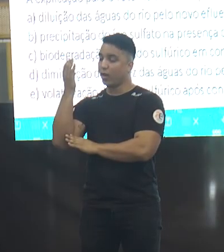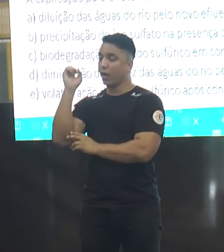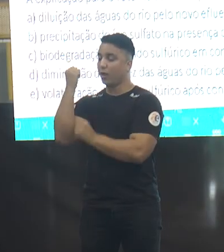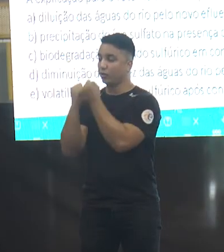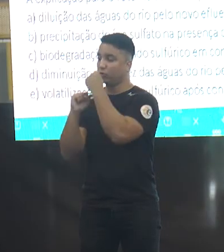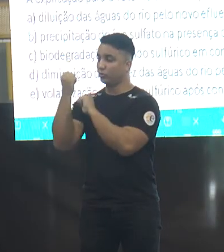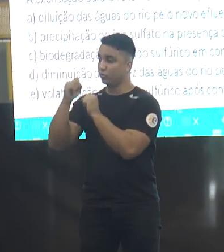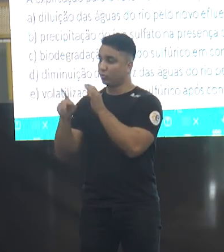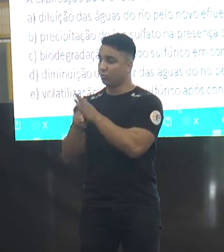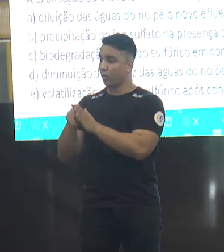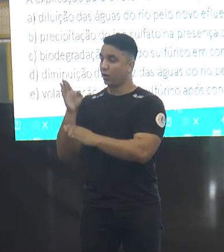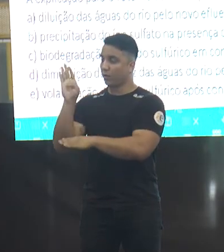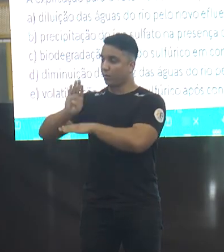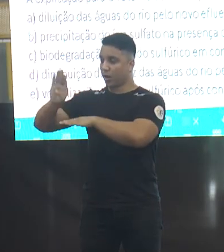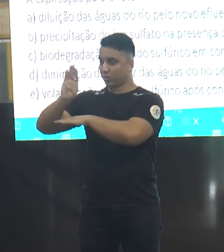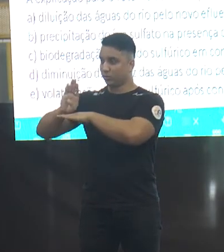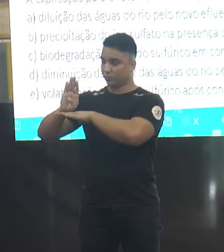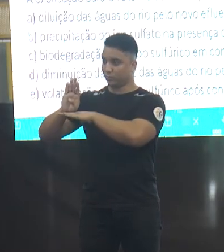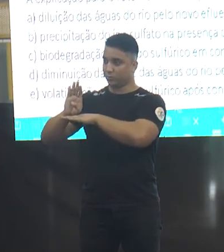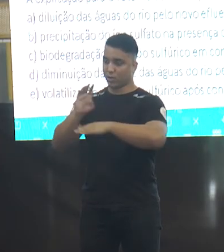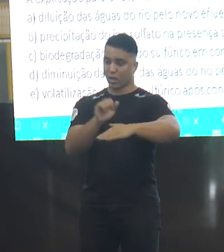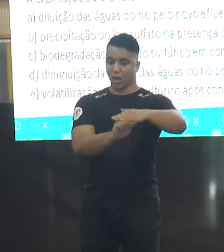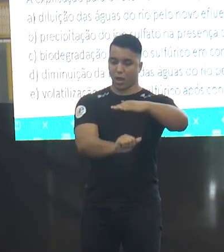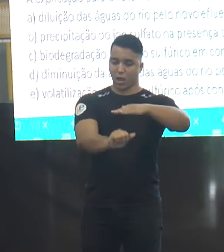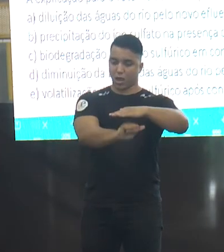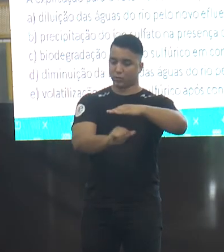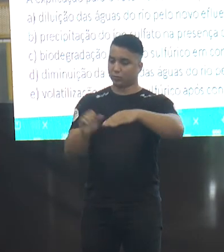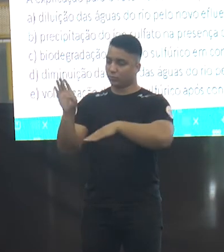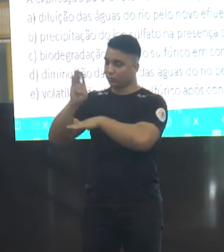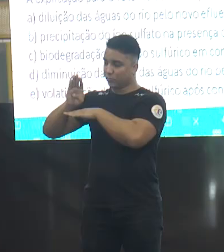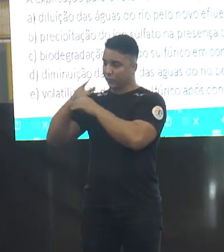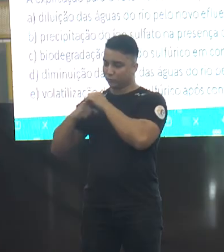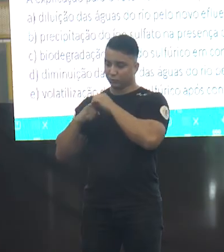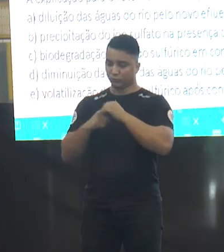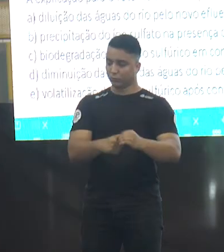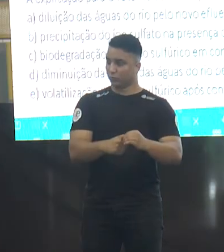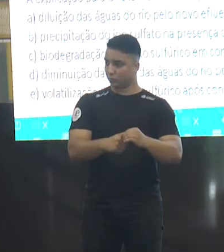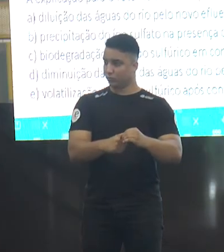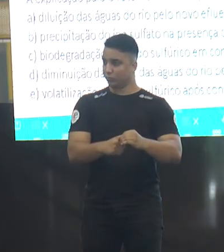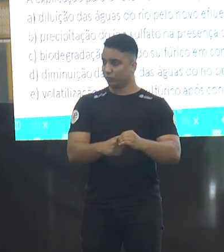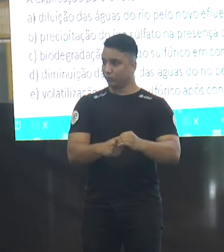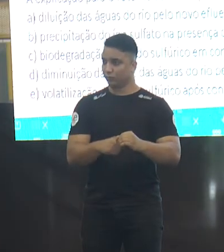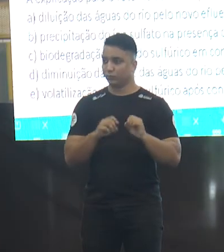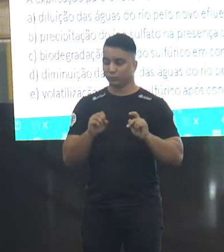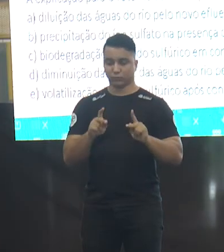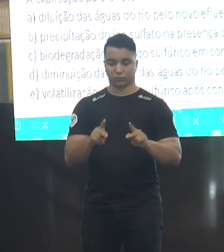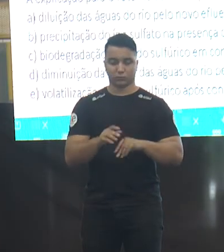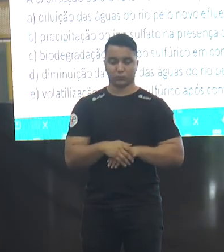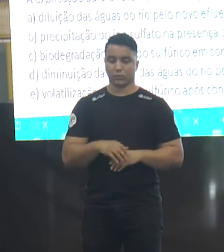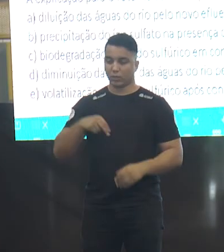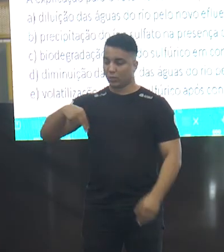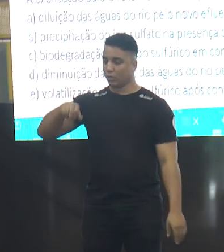papel e celulose. Bom, a água vinha ácida. Aí o cara disse que colocou o